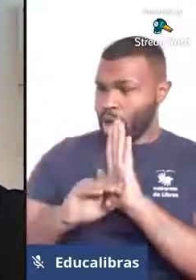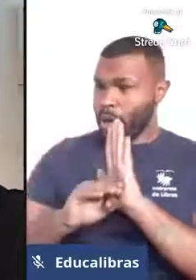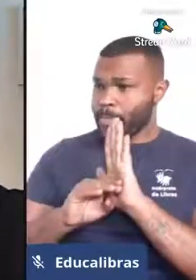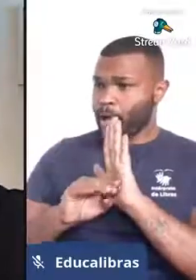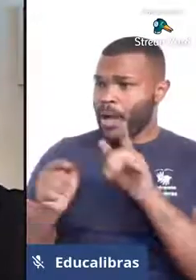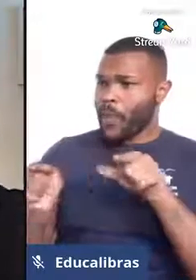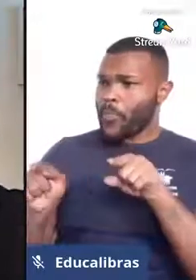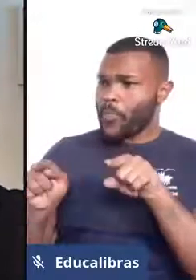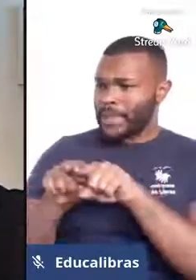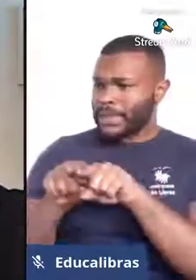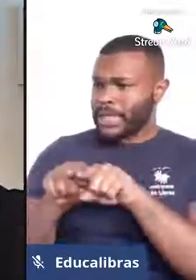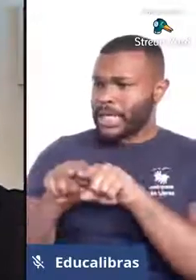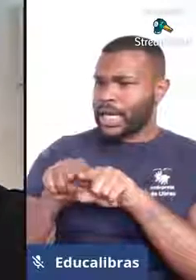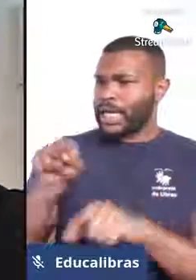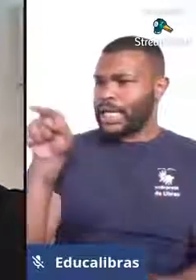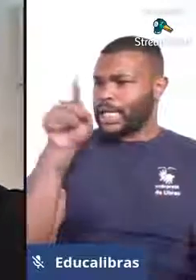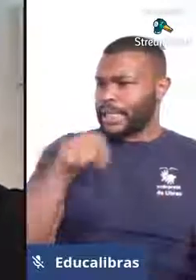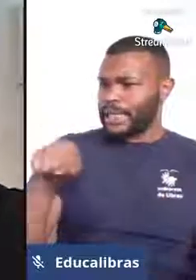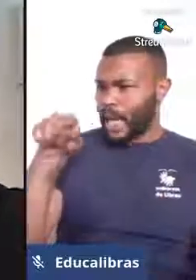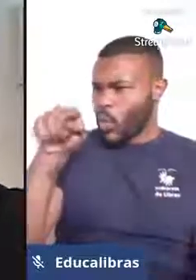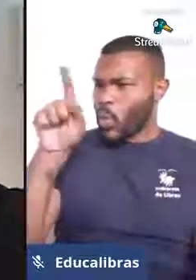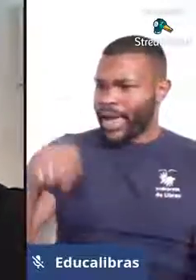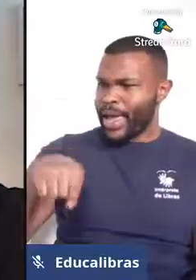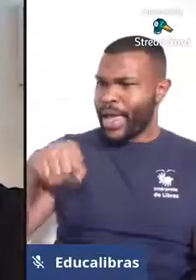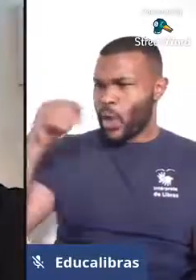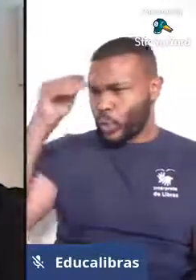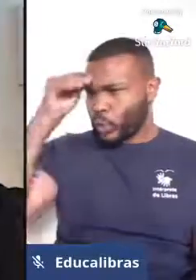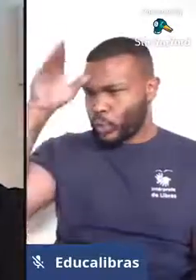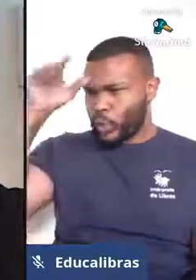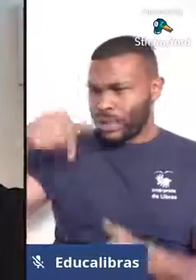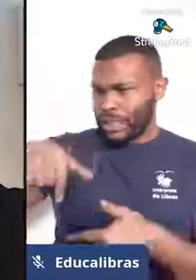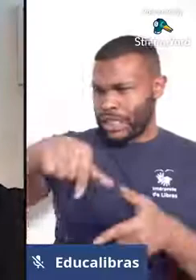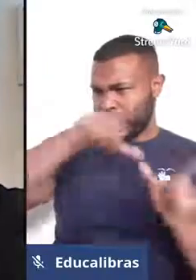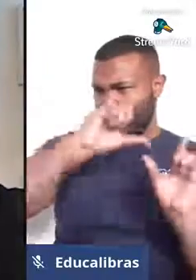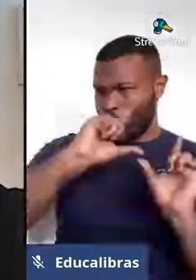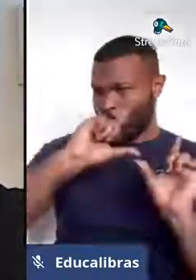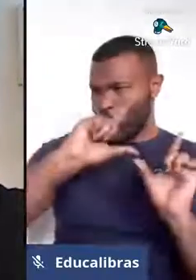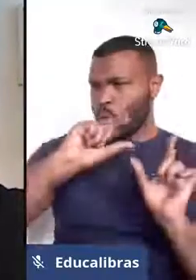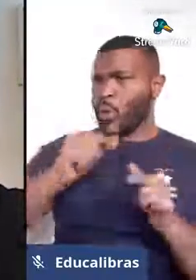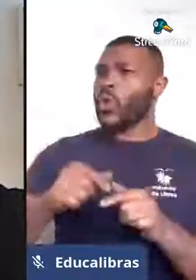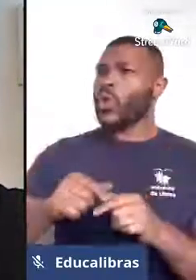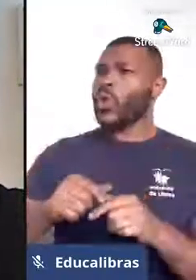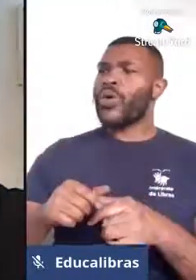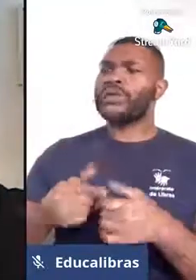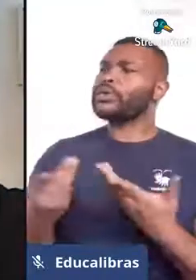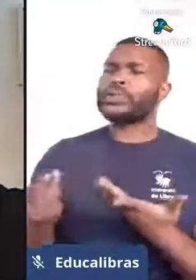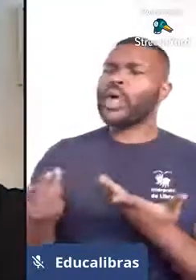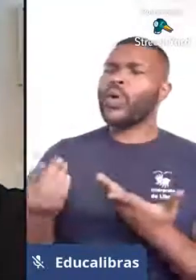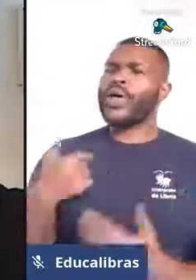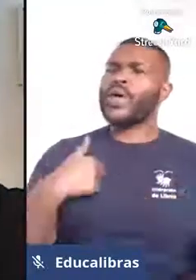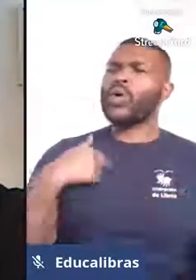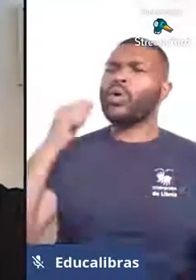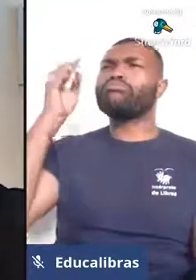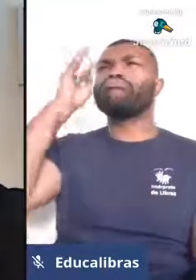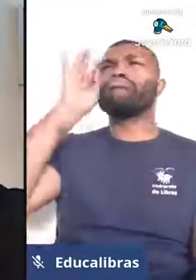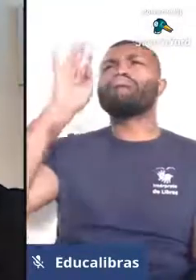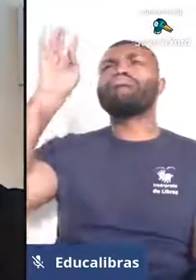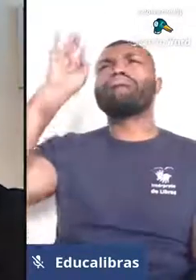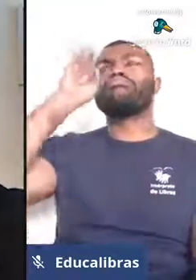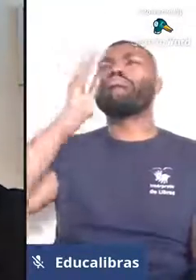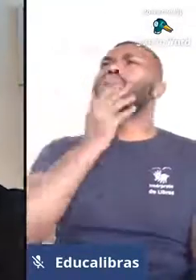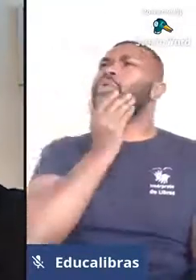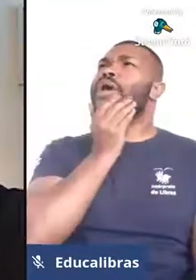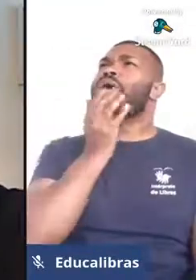Itaú, que é o Cultura Inclusiva, né? E isso me leva a querer saber,